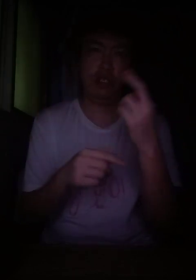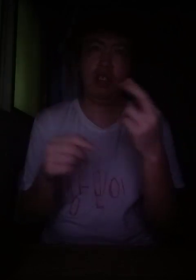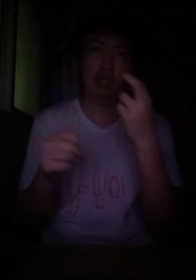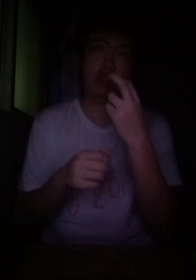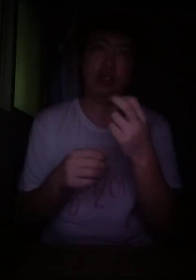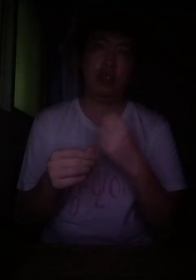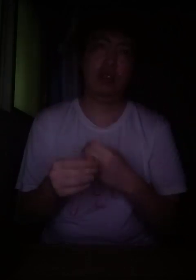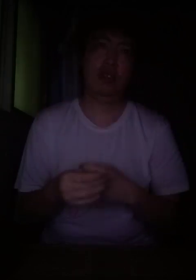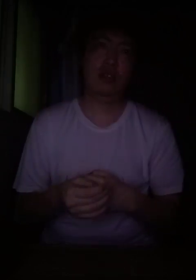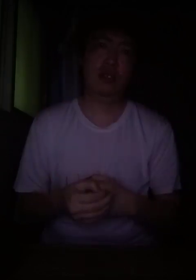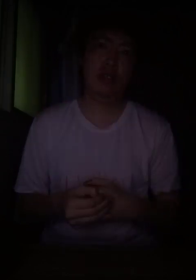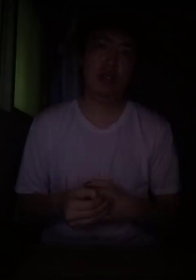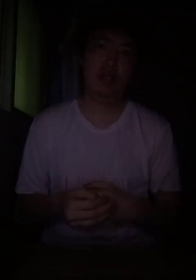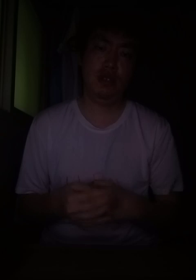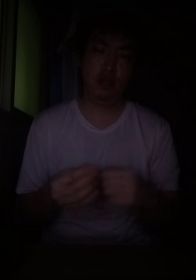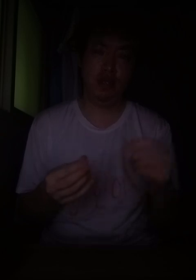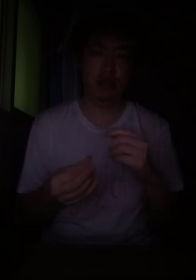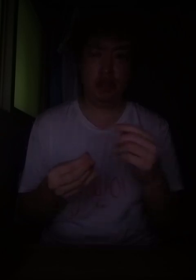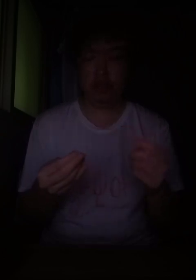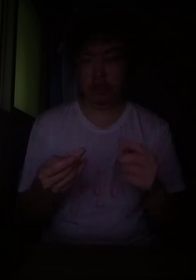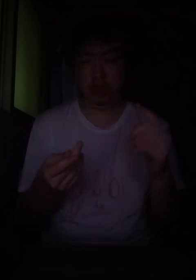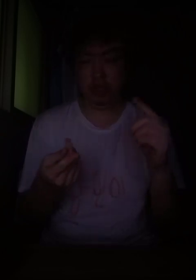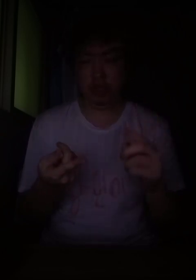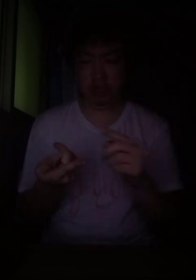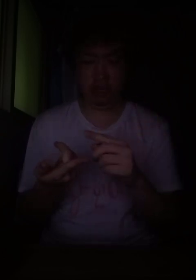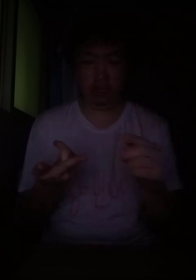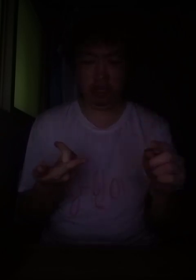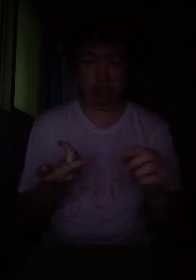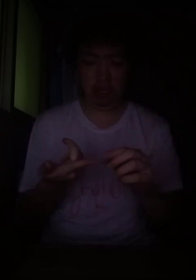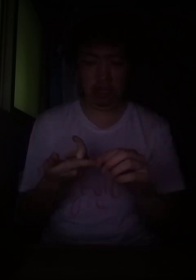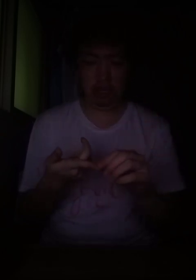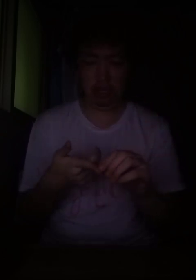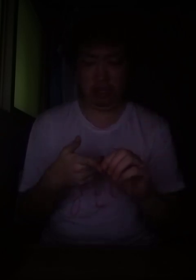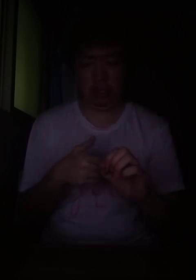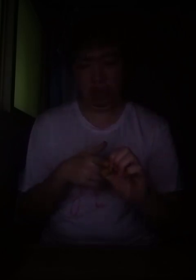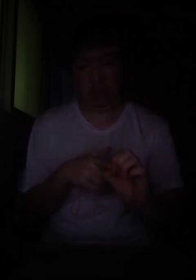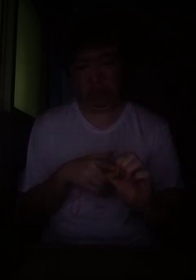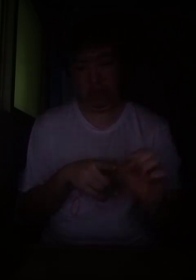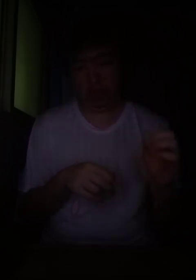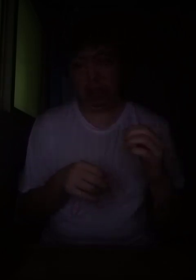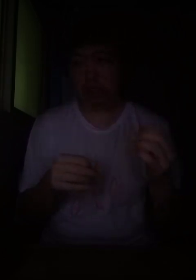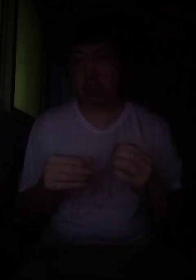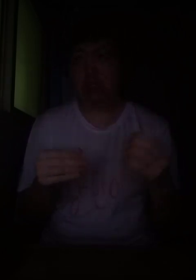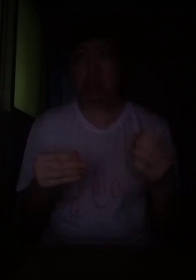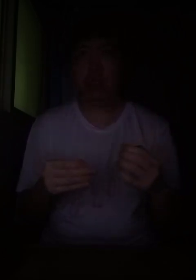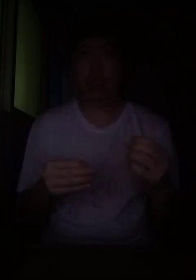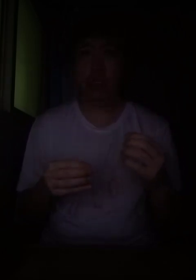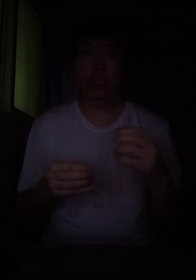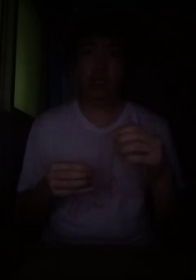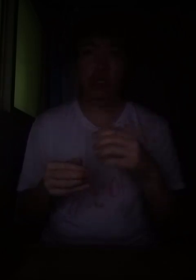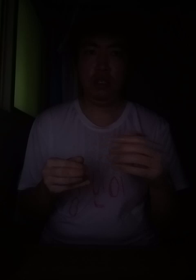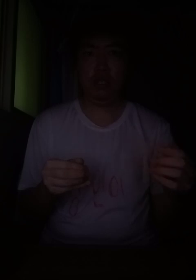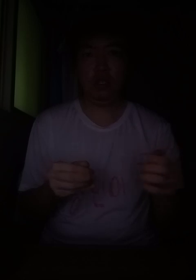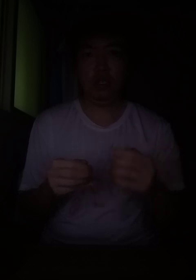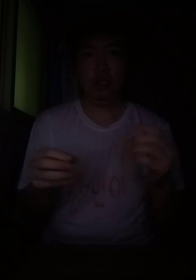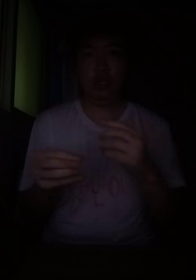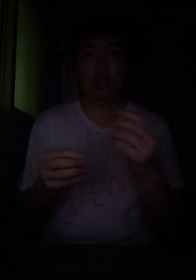확인됐습니다. 가장 큰 피해를 당한 이 아파트 단지에서 약 900m 떨어진 또 다른 아파트 지하 주차장에도 물이